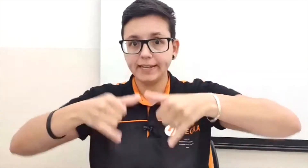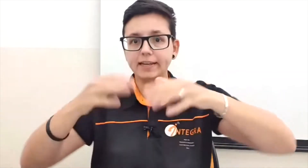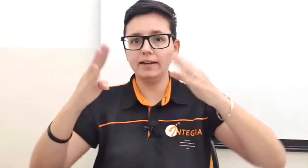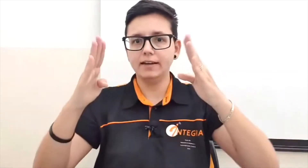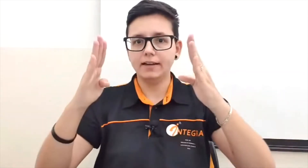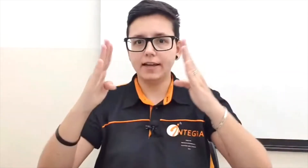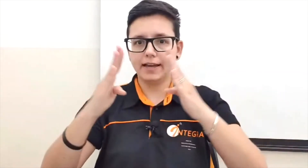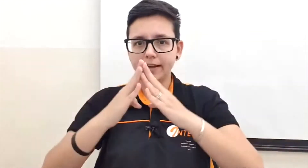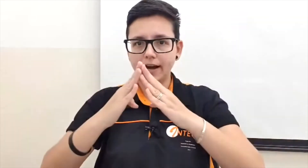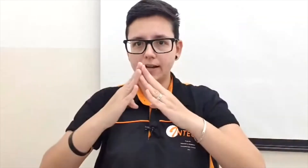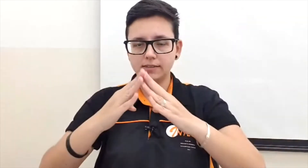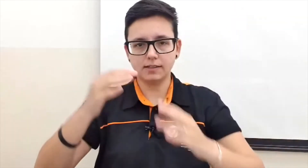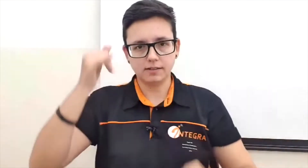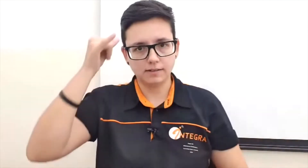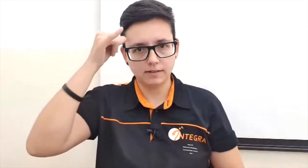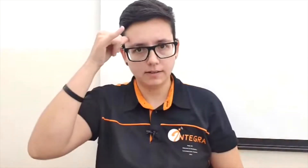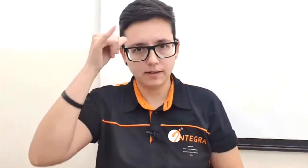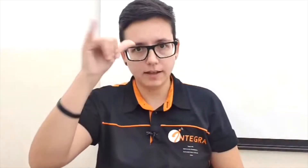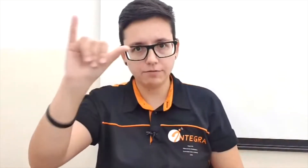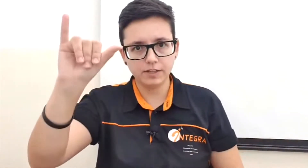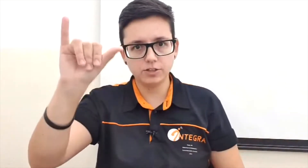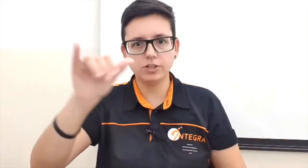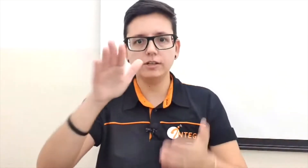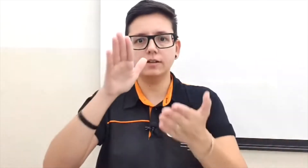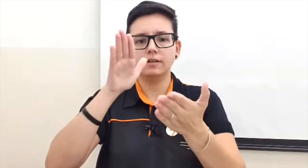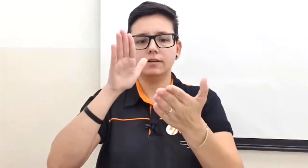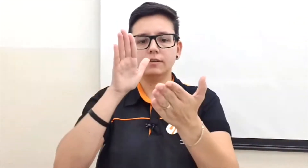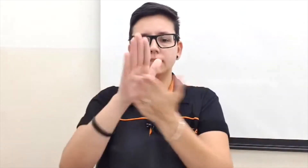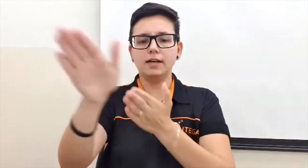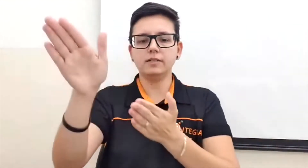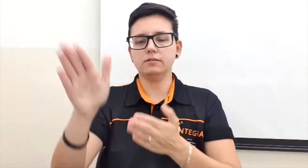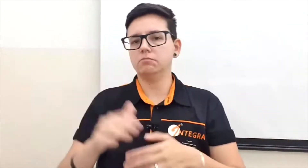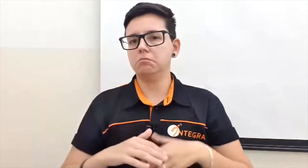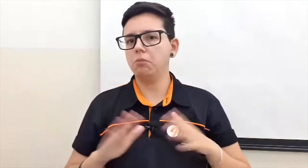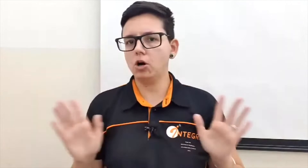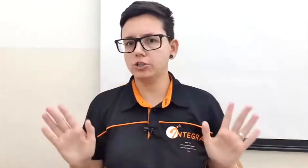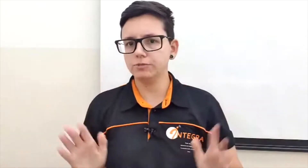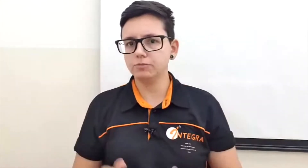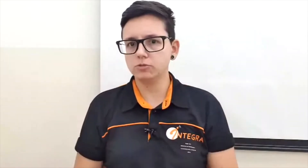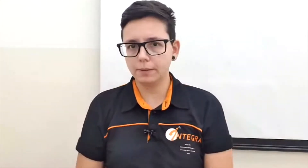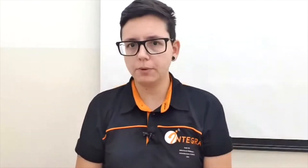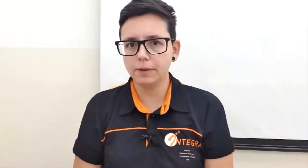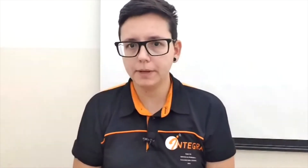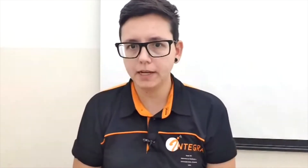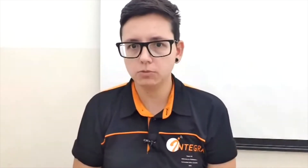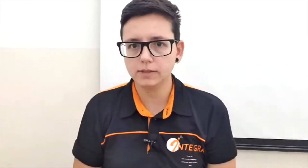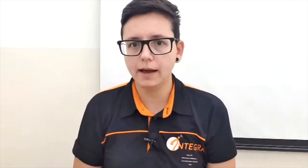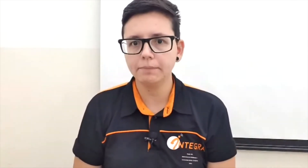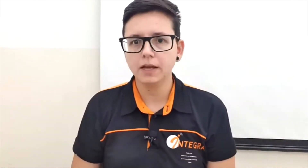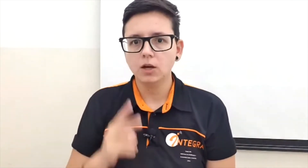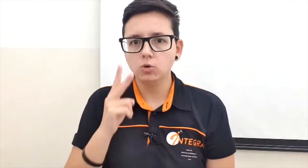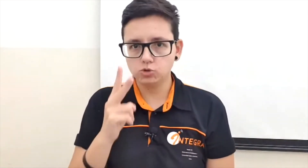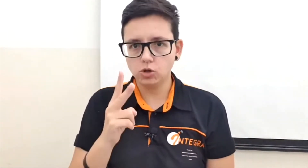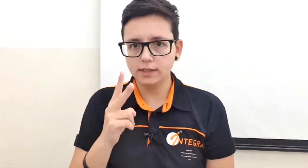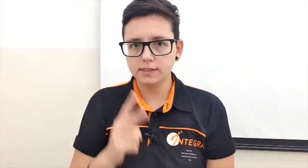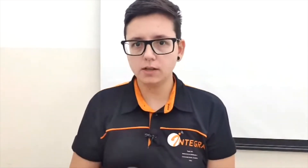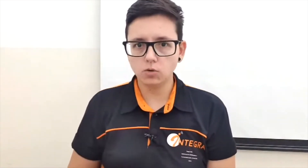Fique em casa. Evite sair. Pode, não tem problema nenhum, tá? Os 2 estão